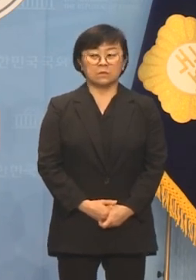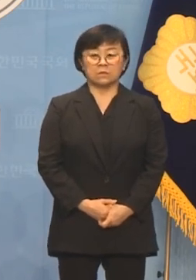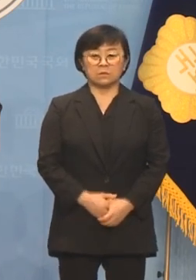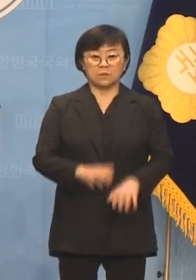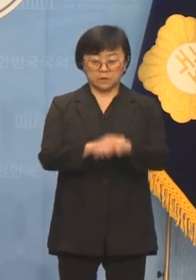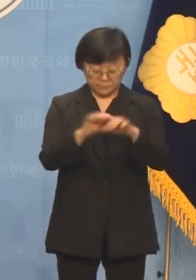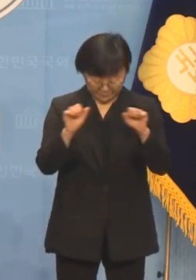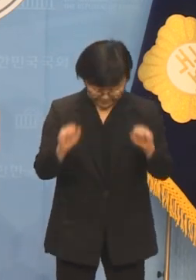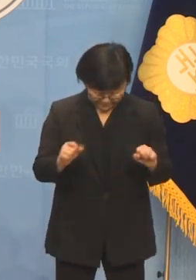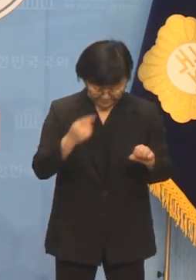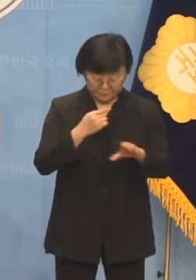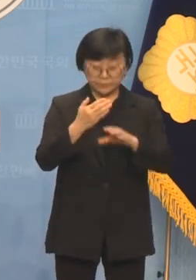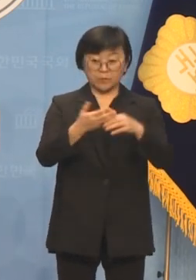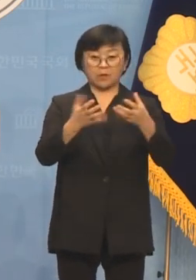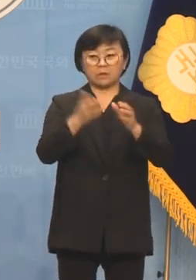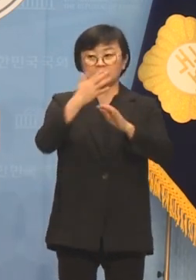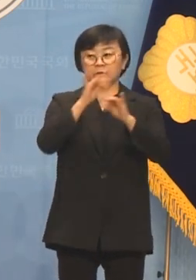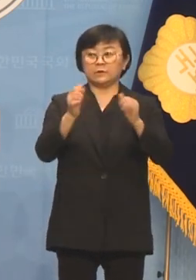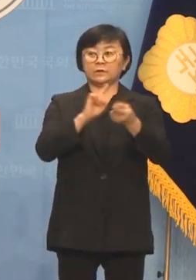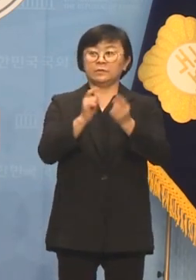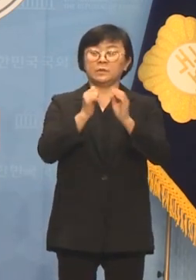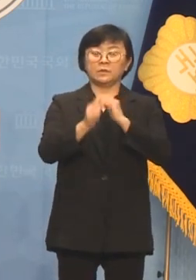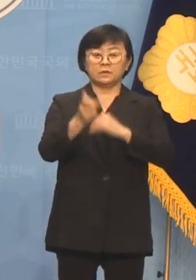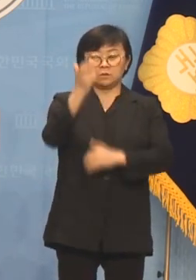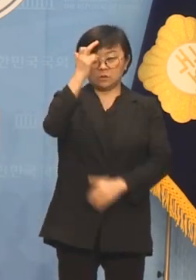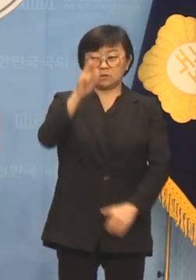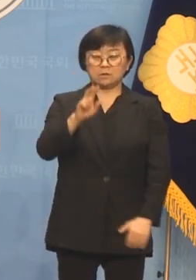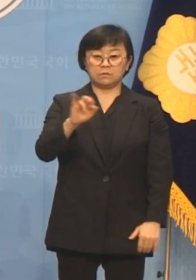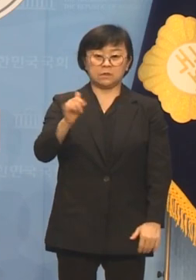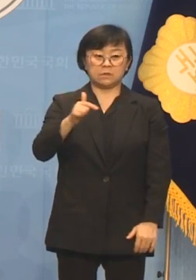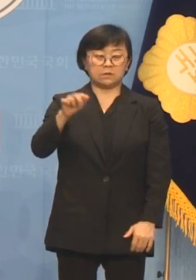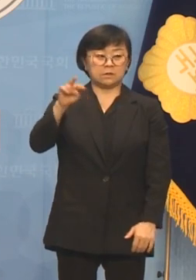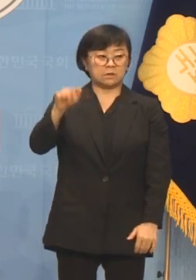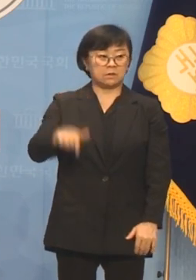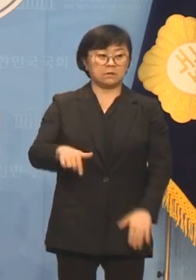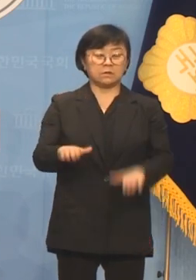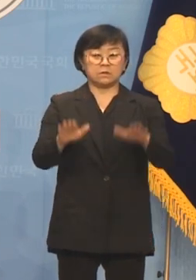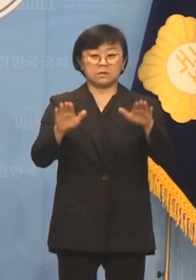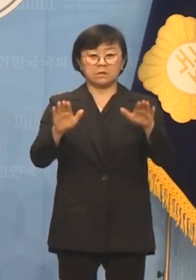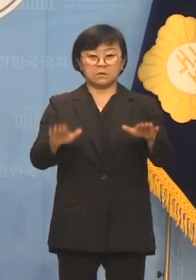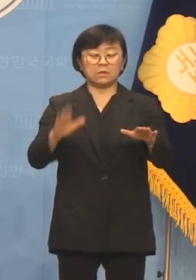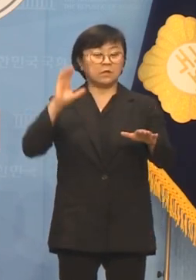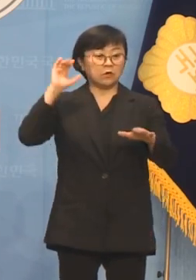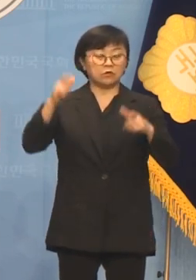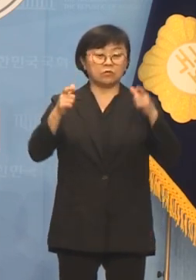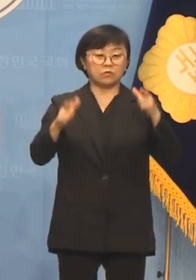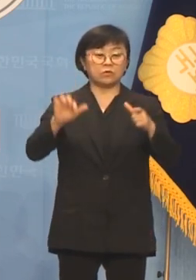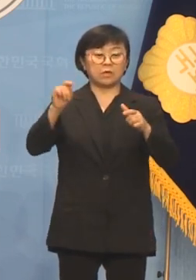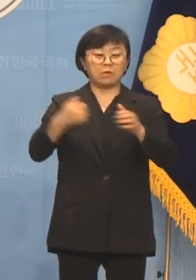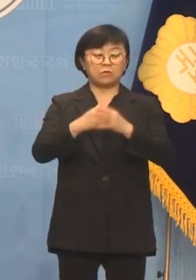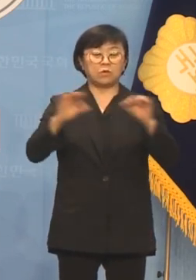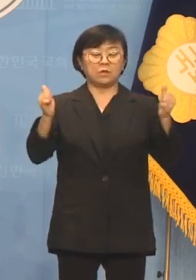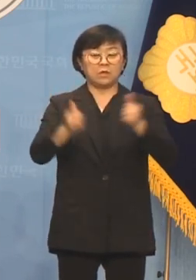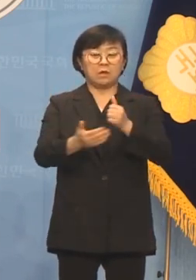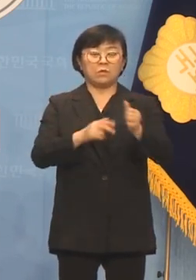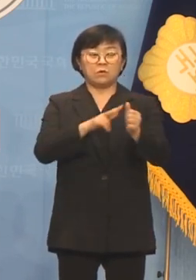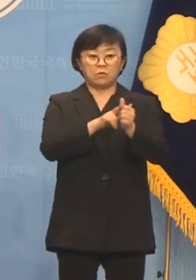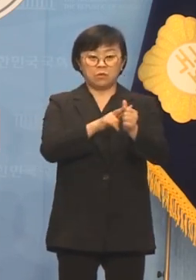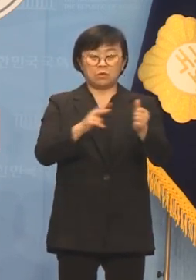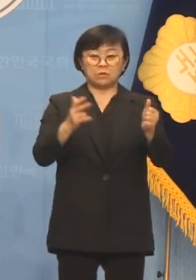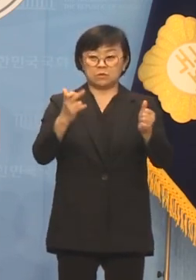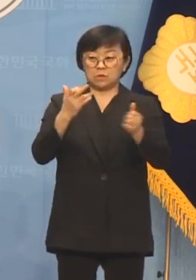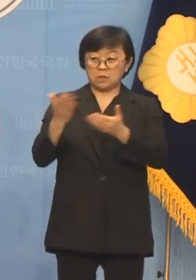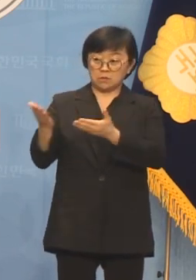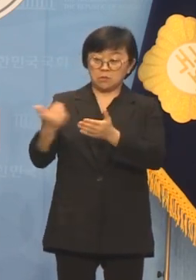네, 안녕하십니까. 더불어민주당 청년대변인 최민석입니다. 지금부터 영등포구갑 국회의원 예비후보